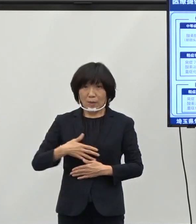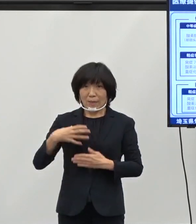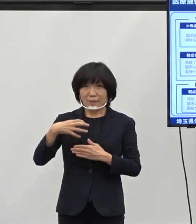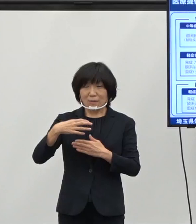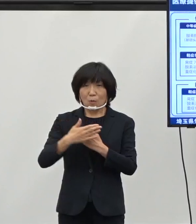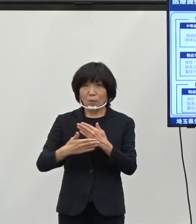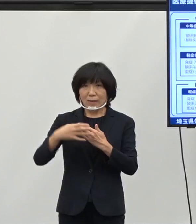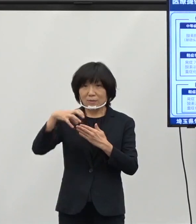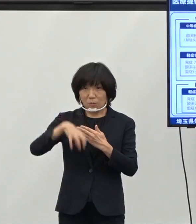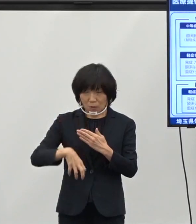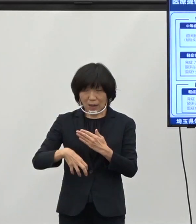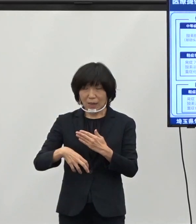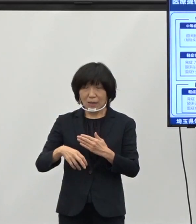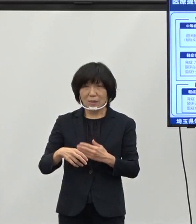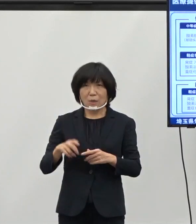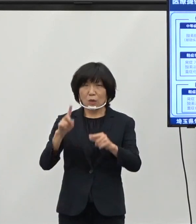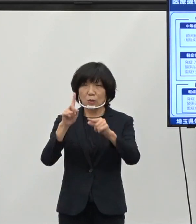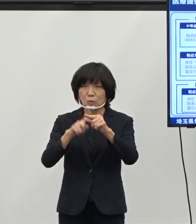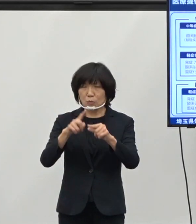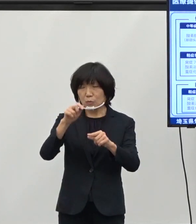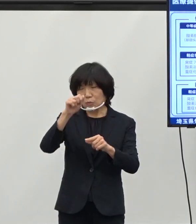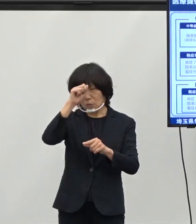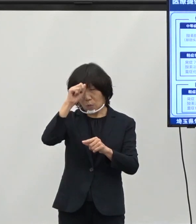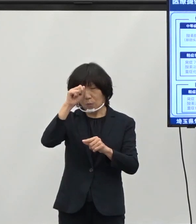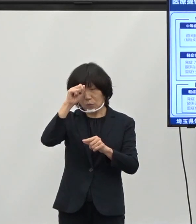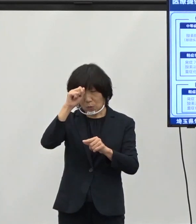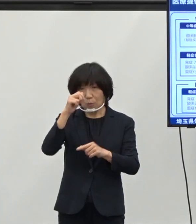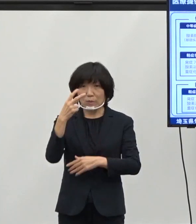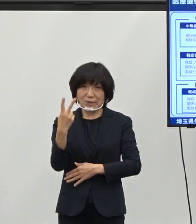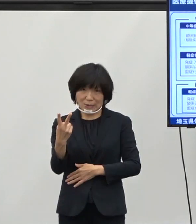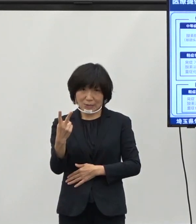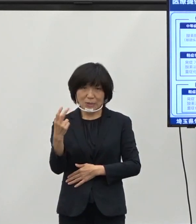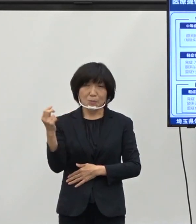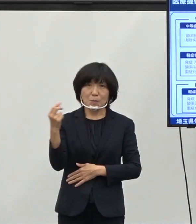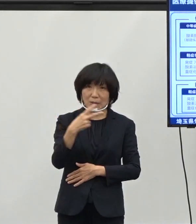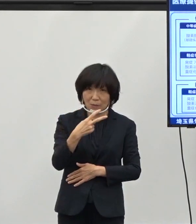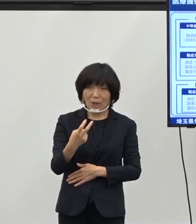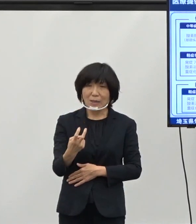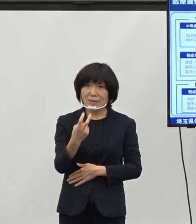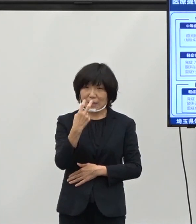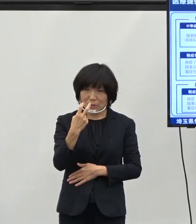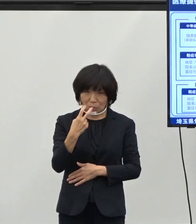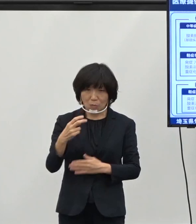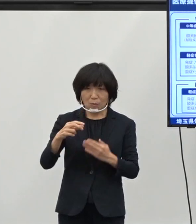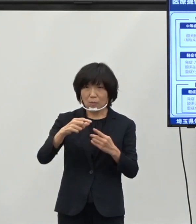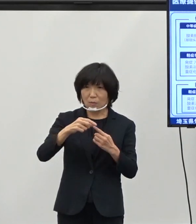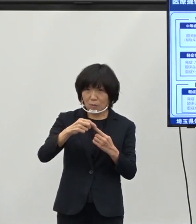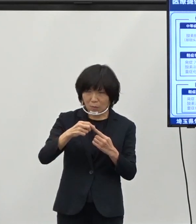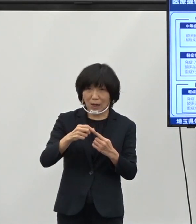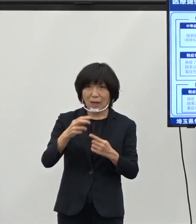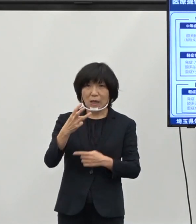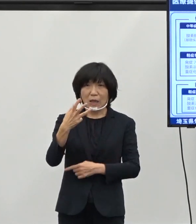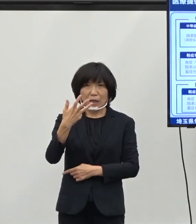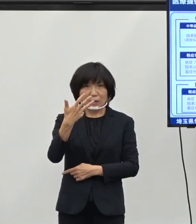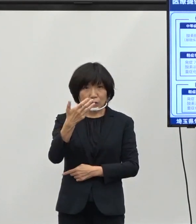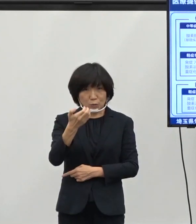2とで、なおかつ酸素飽和度が 93% 以下、基礎疾